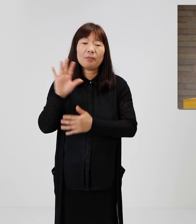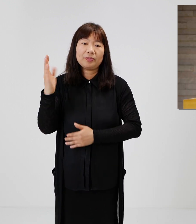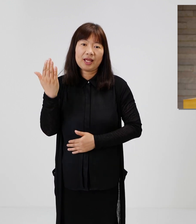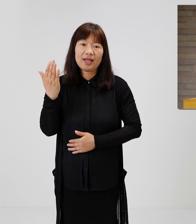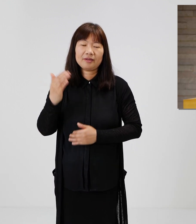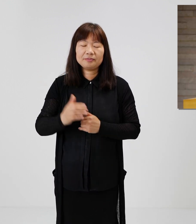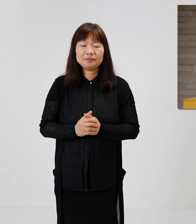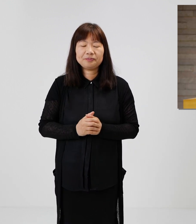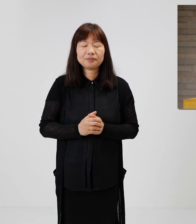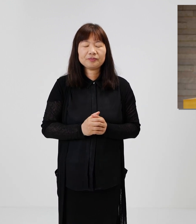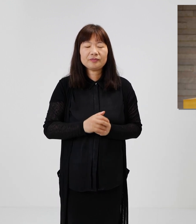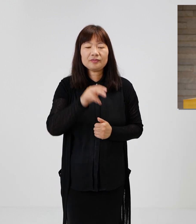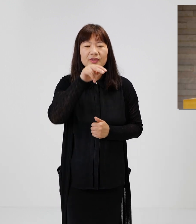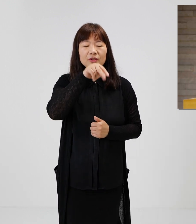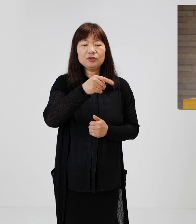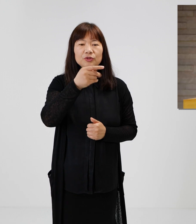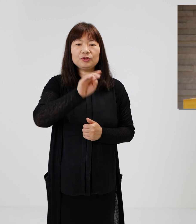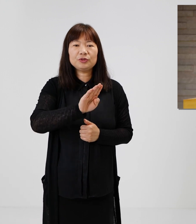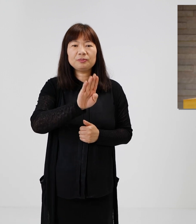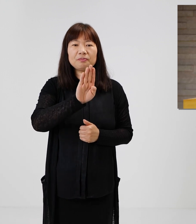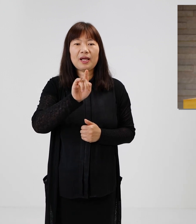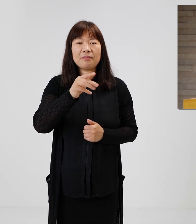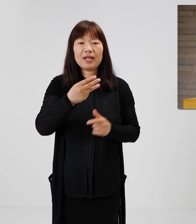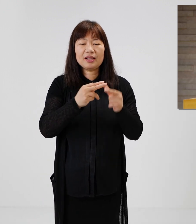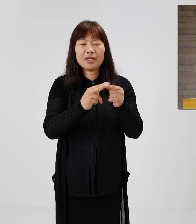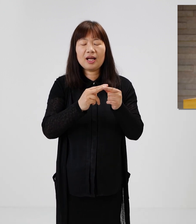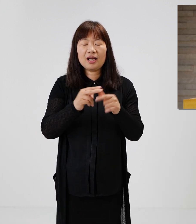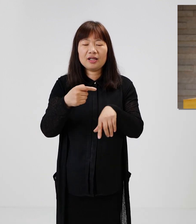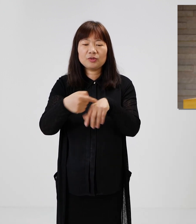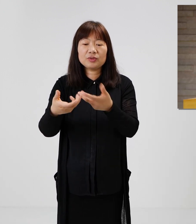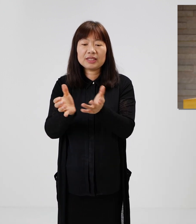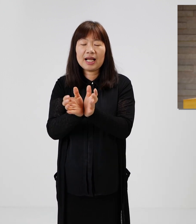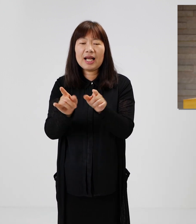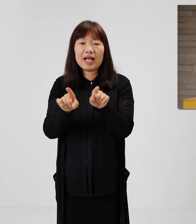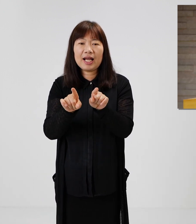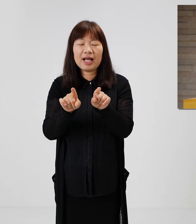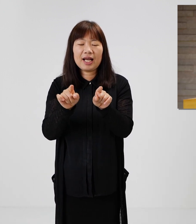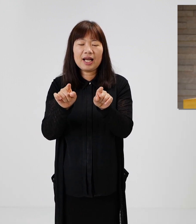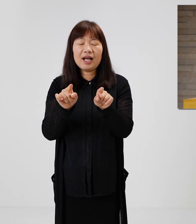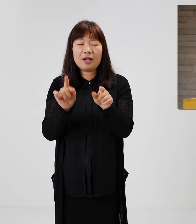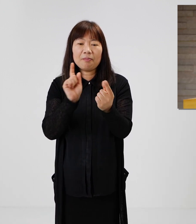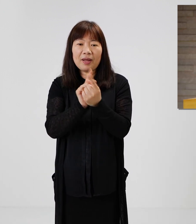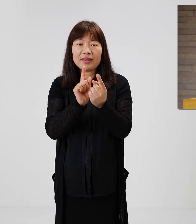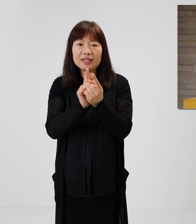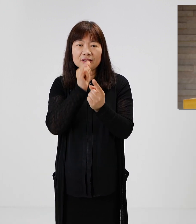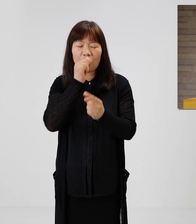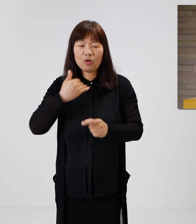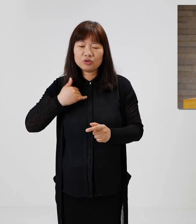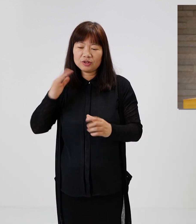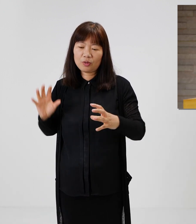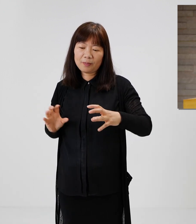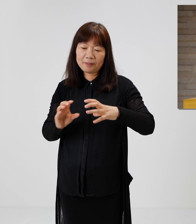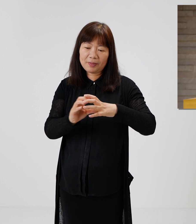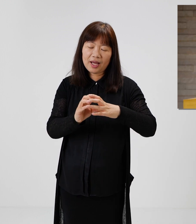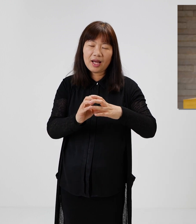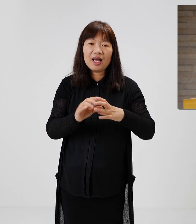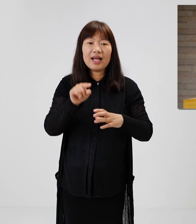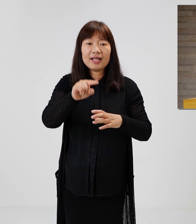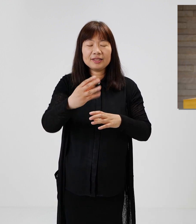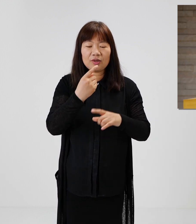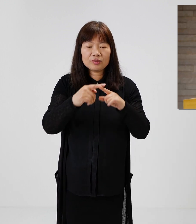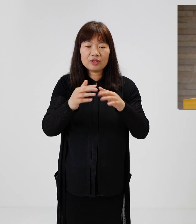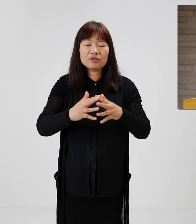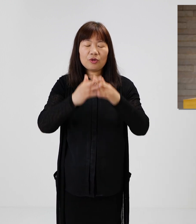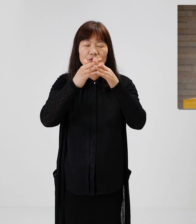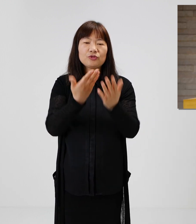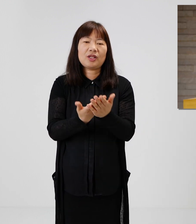스룹바벨과 족장들에게 나와 이르되 우리도 너희와 함께 건축하게 하라. 자, 제안이 들어온